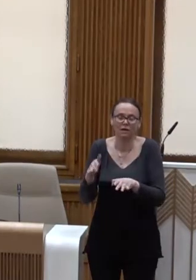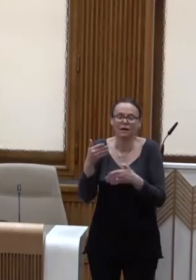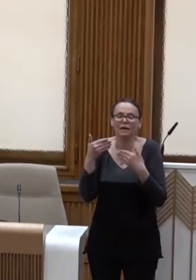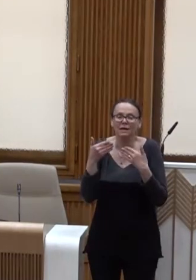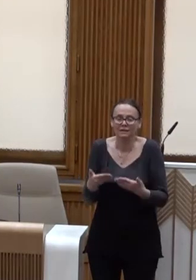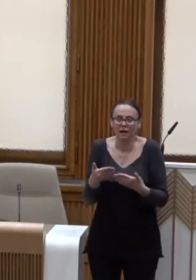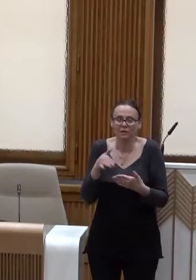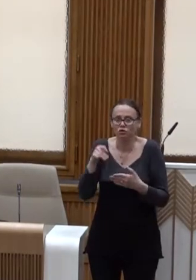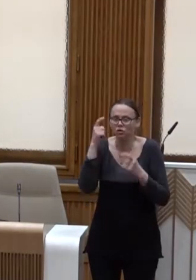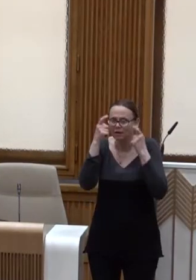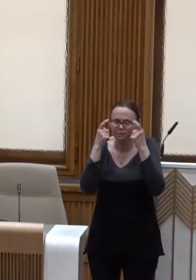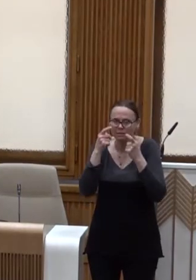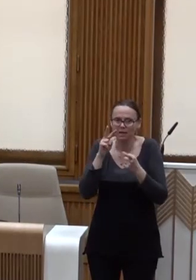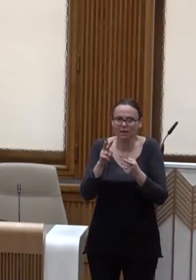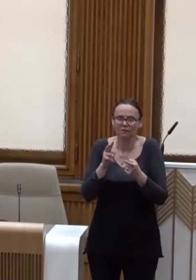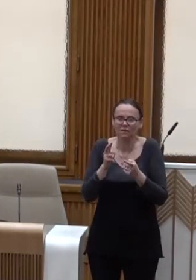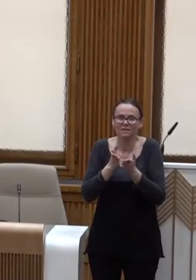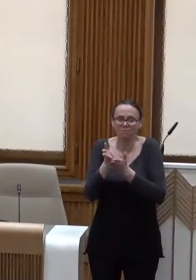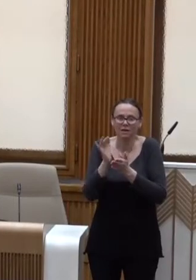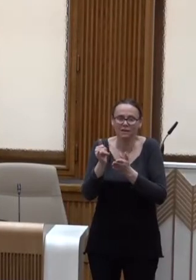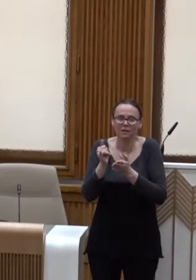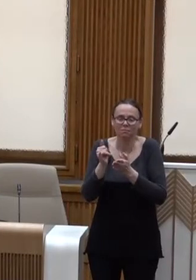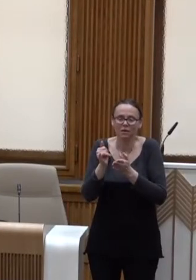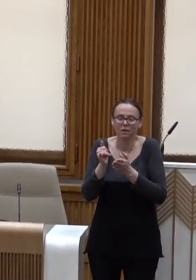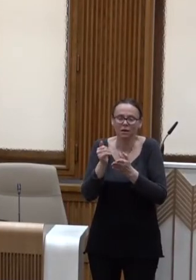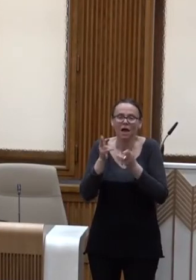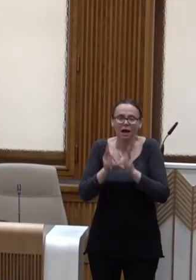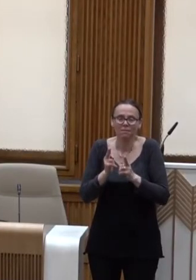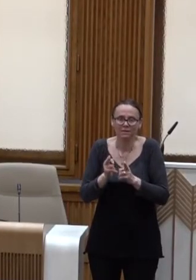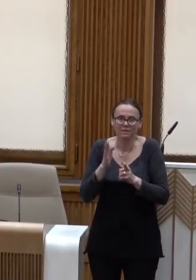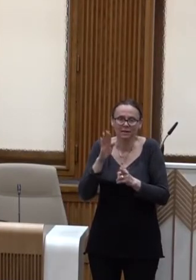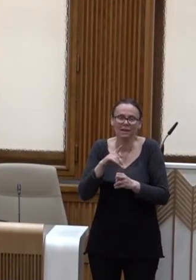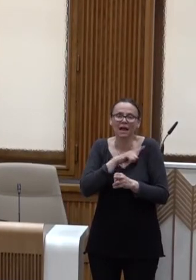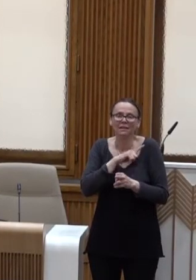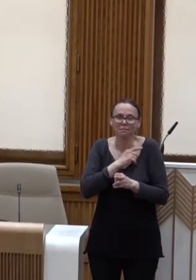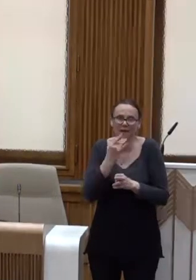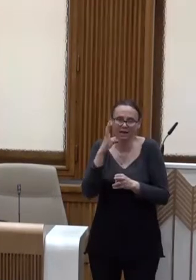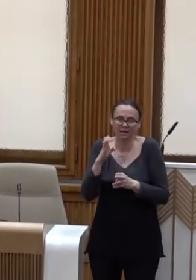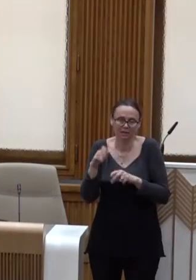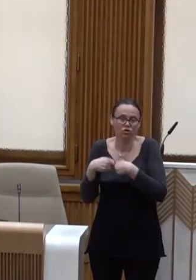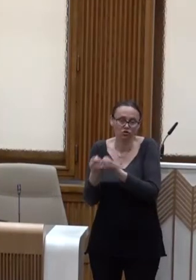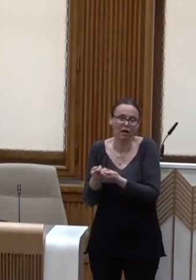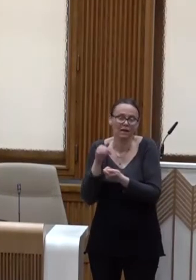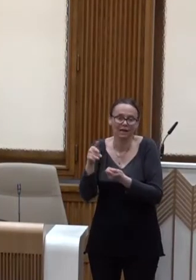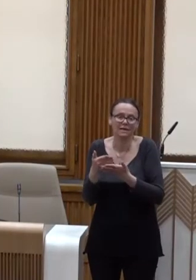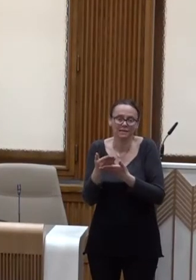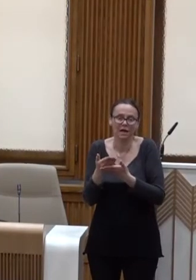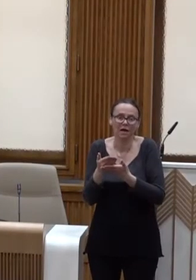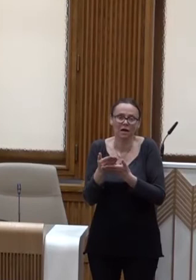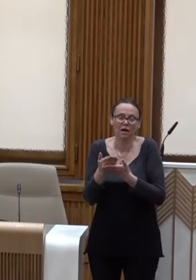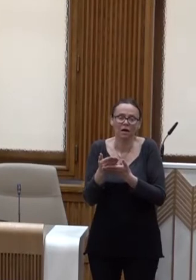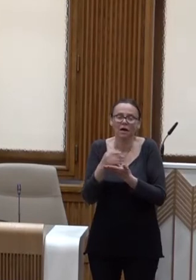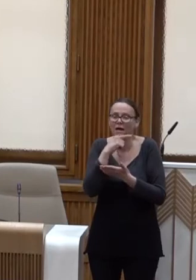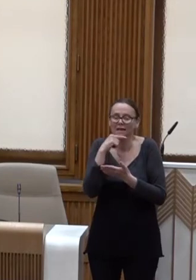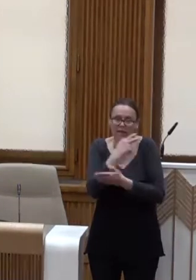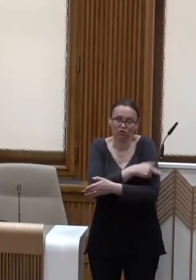Danes so šli razmisleki predvsem v smeri, da bi kapacitete na Debelem rtiču zagotovili. Gre za kapacitete